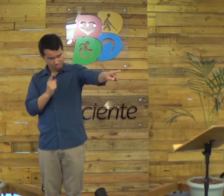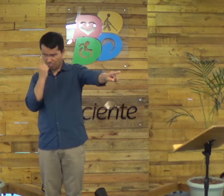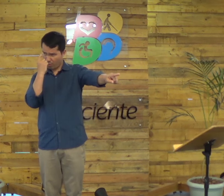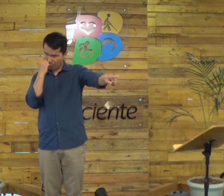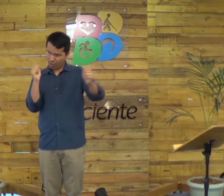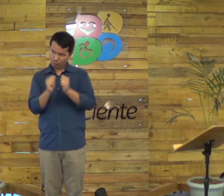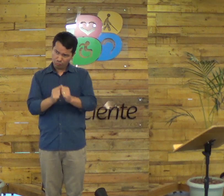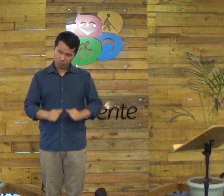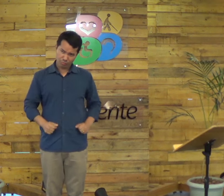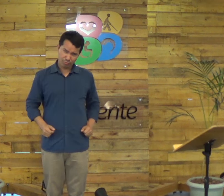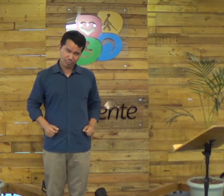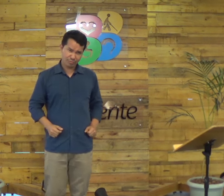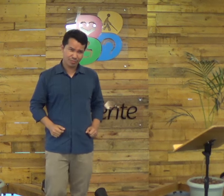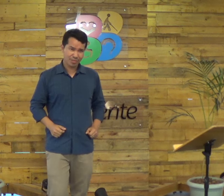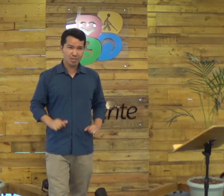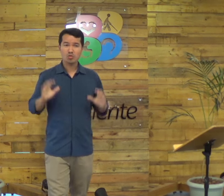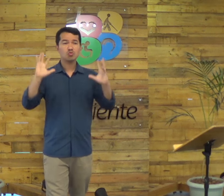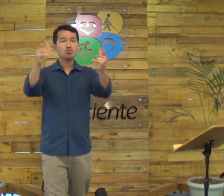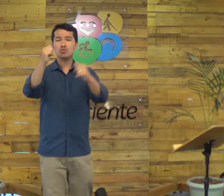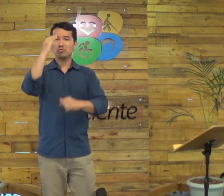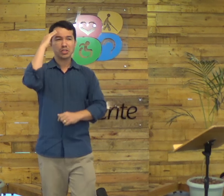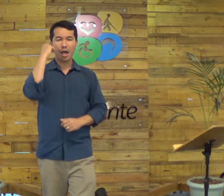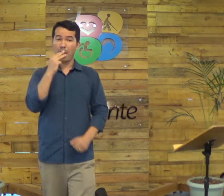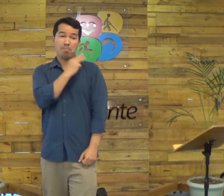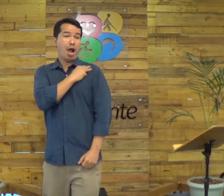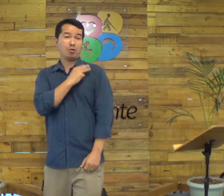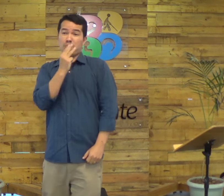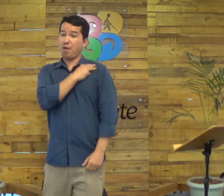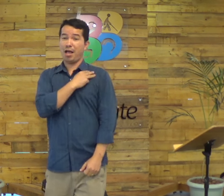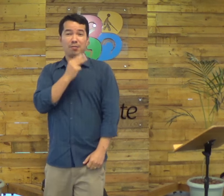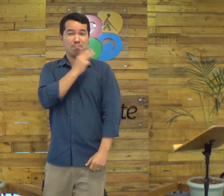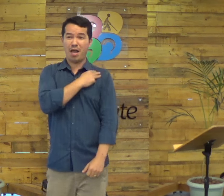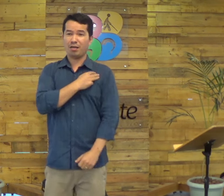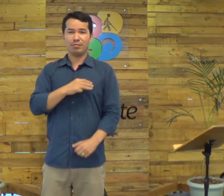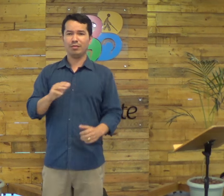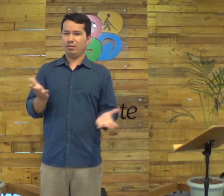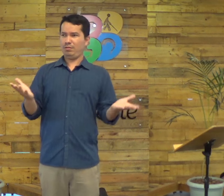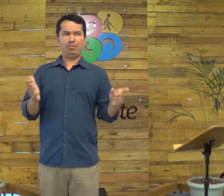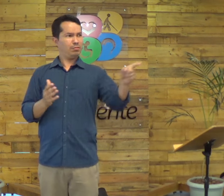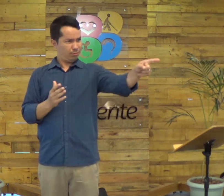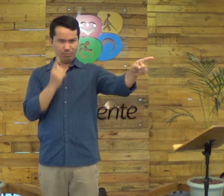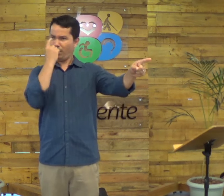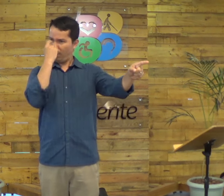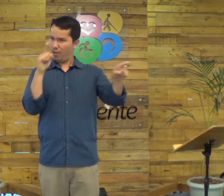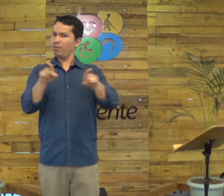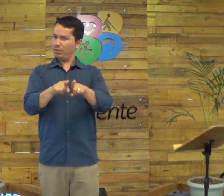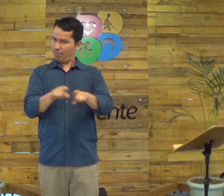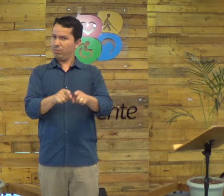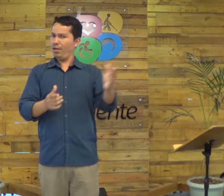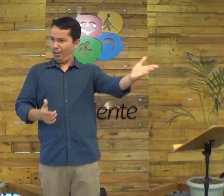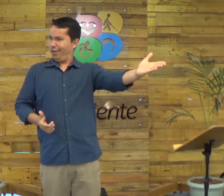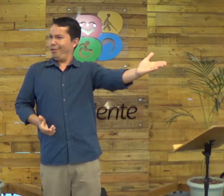Não, o Salomão também. Todo mundo fala, aí porque foi o Pastor Marco quem fundou? Tá, o Salomão não tava junto?